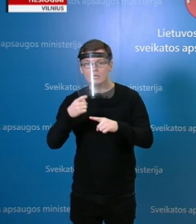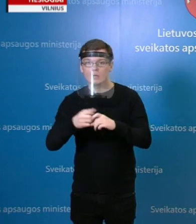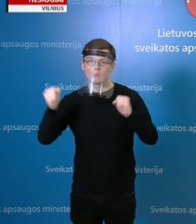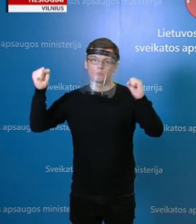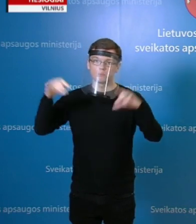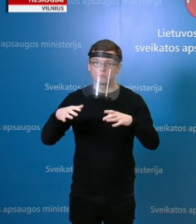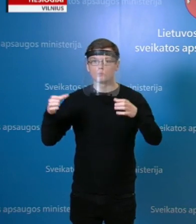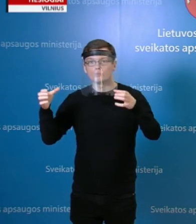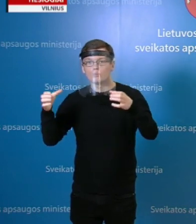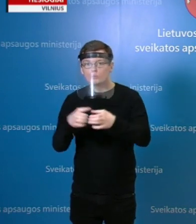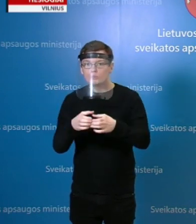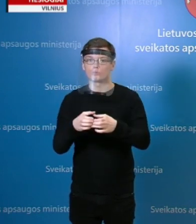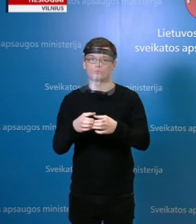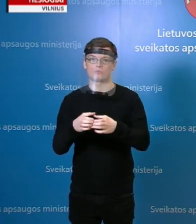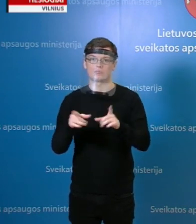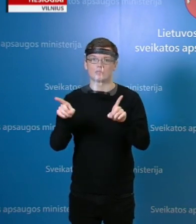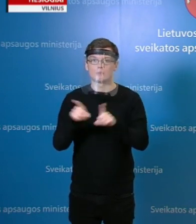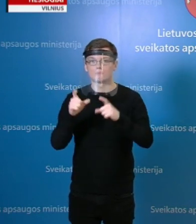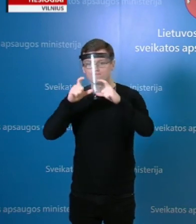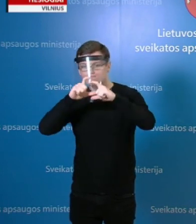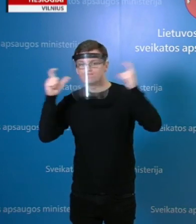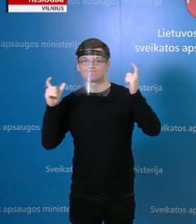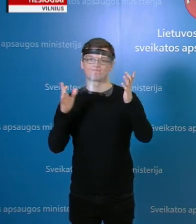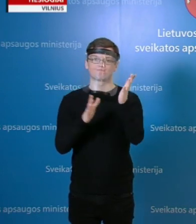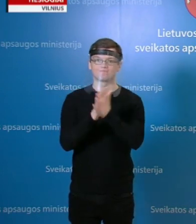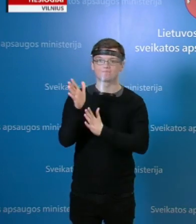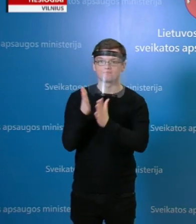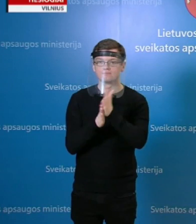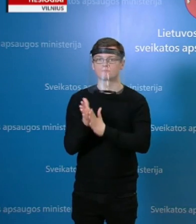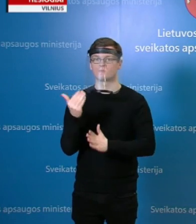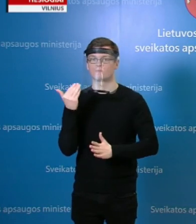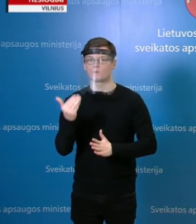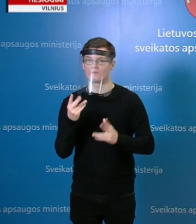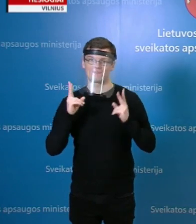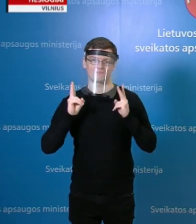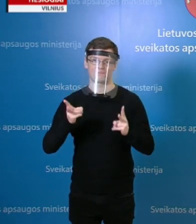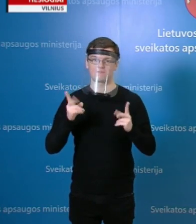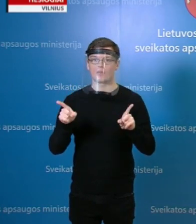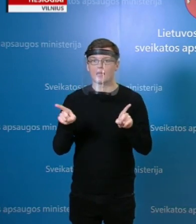asmens apsaugos priemonių naudojimo. Jis yra išlikęs lygiai kaip rekomendacijos